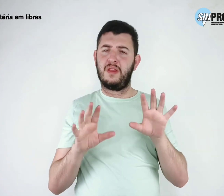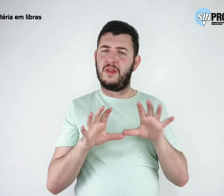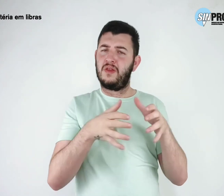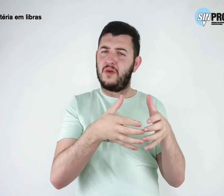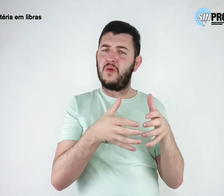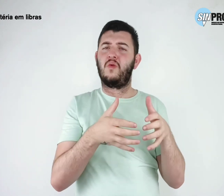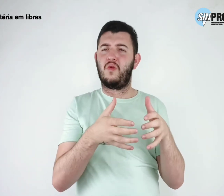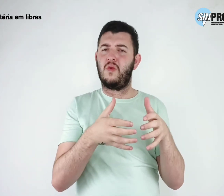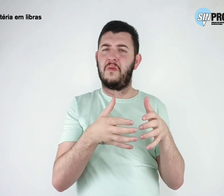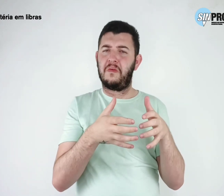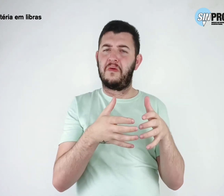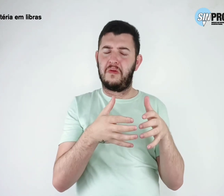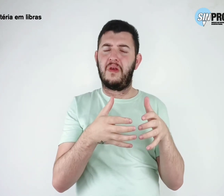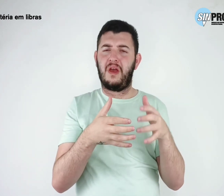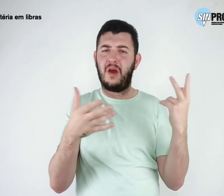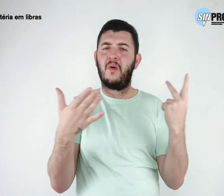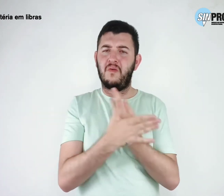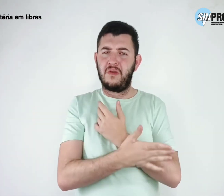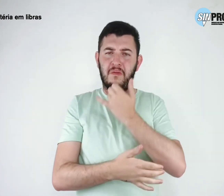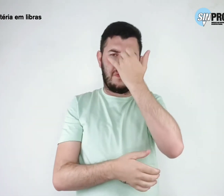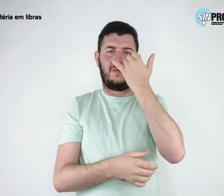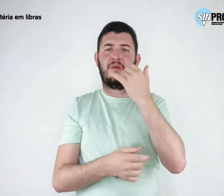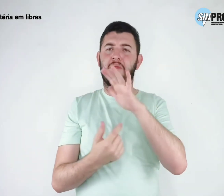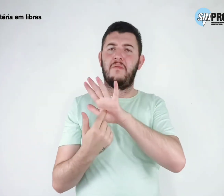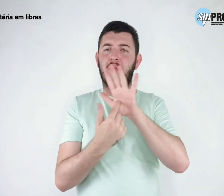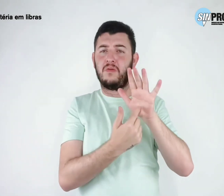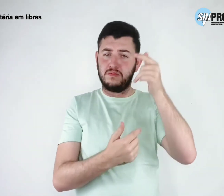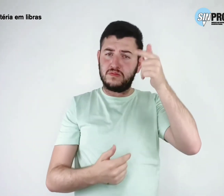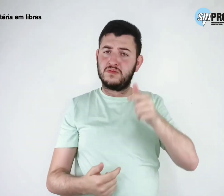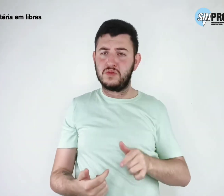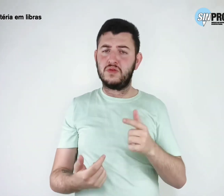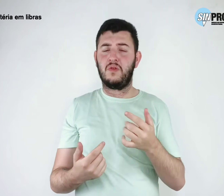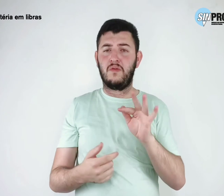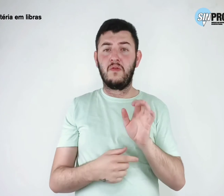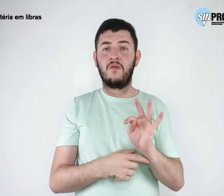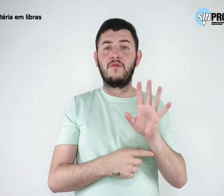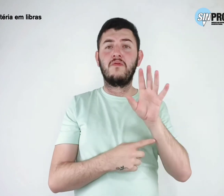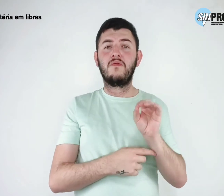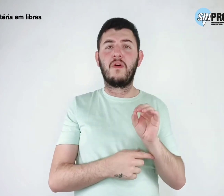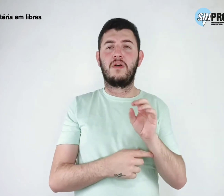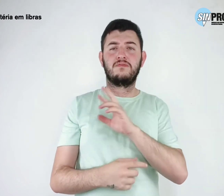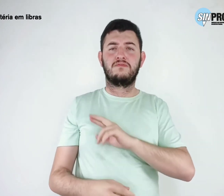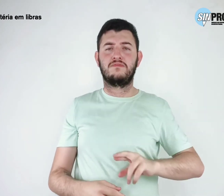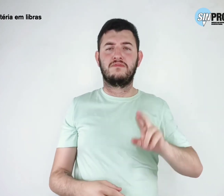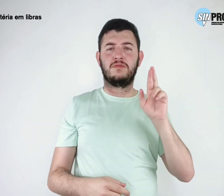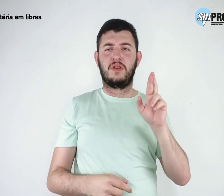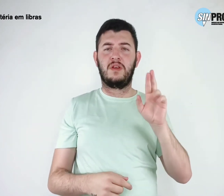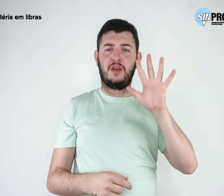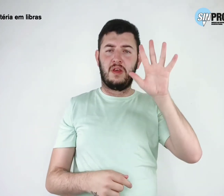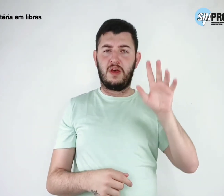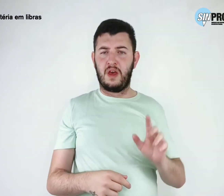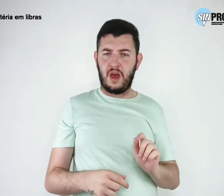comunidades trazem à tona, mais uma vez, o fato de que as religiões de matrizes